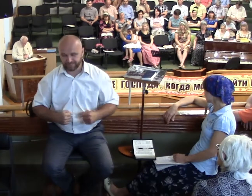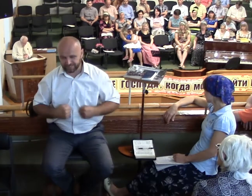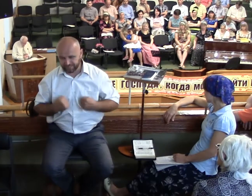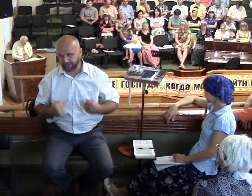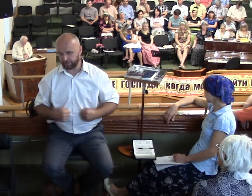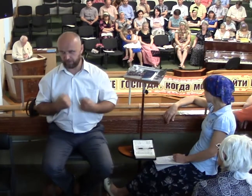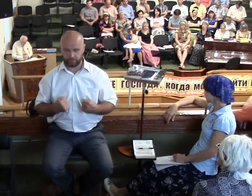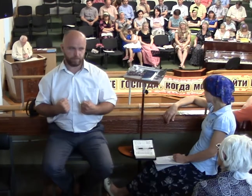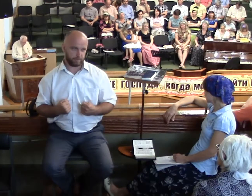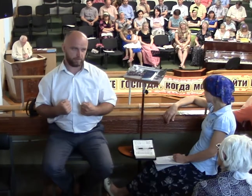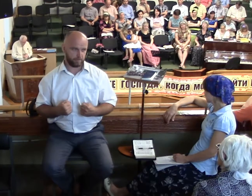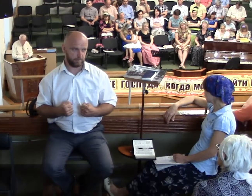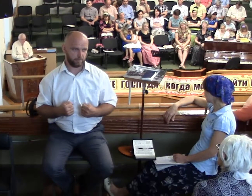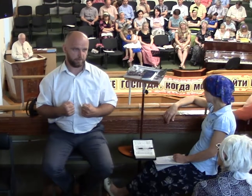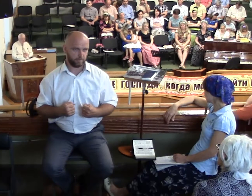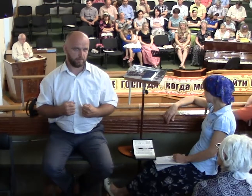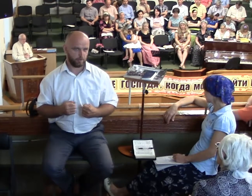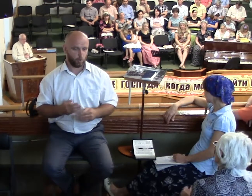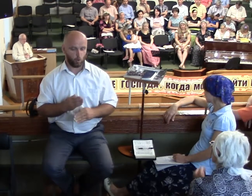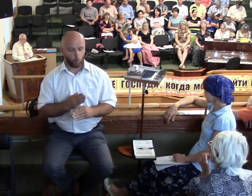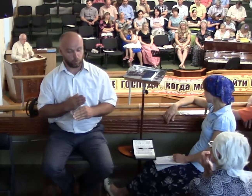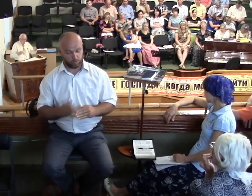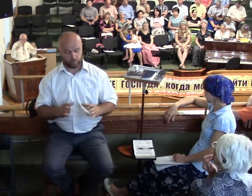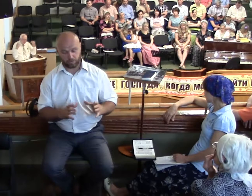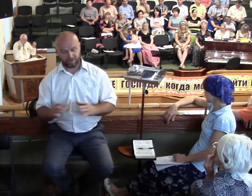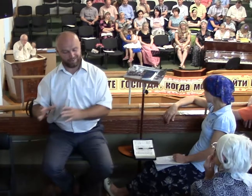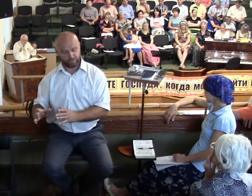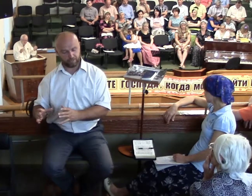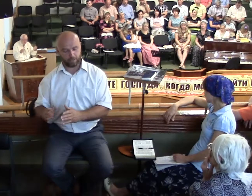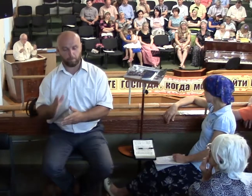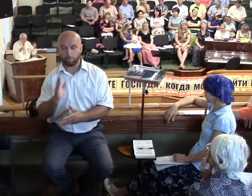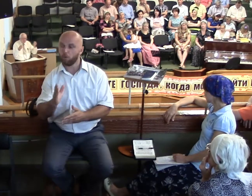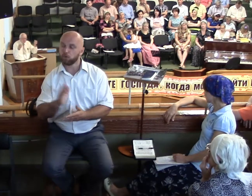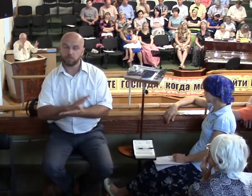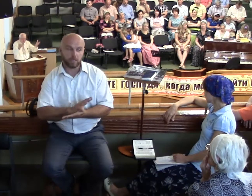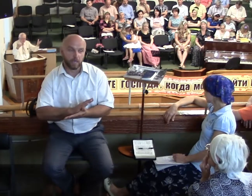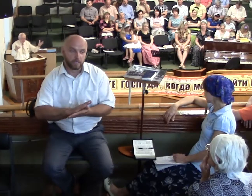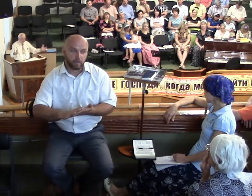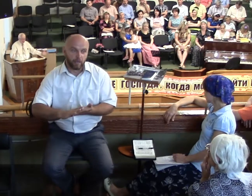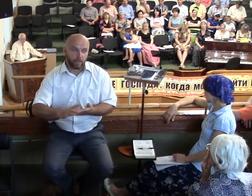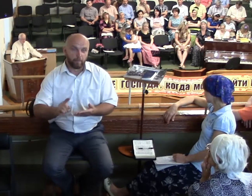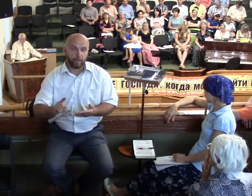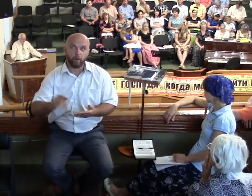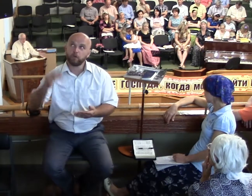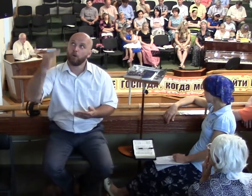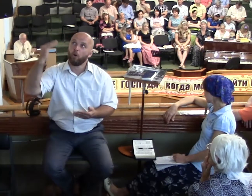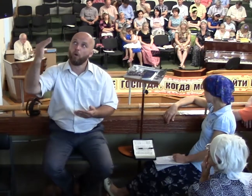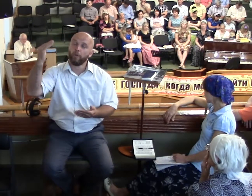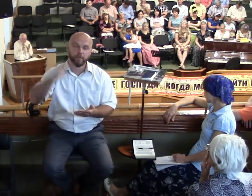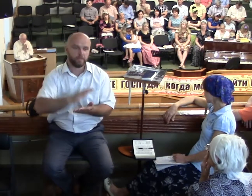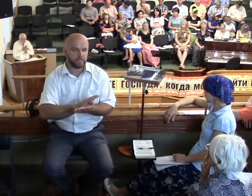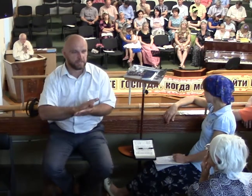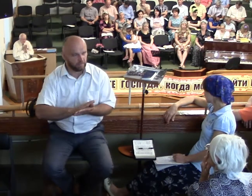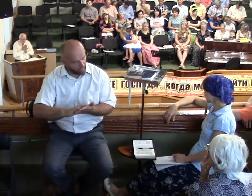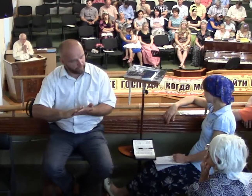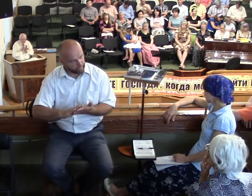Петра, 1 глава 14 стиха мы читали, будьте святы, потому что Он свят. Он свят,